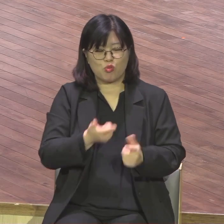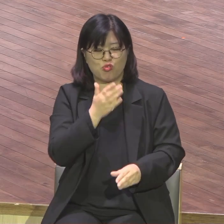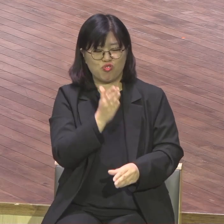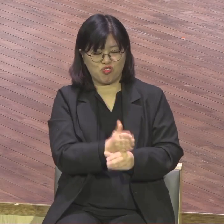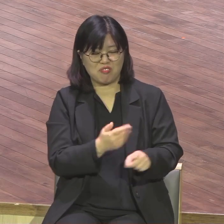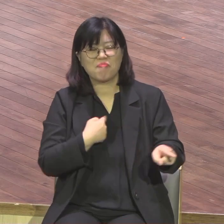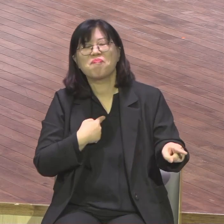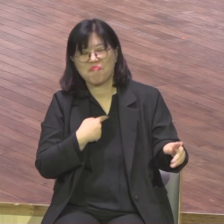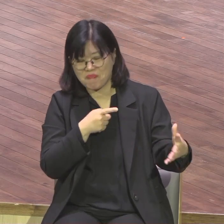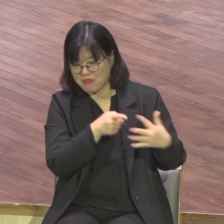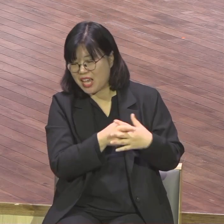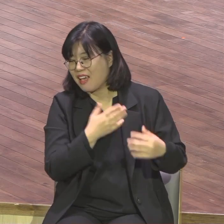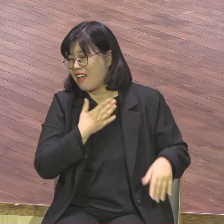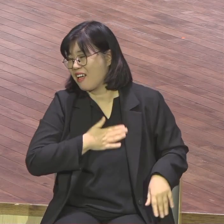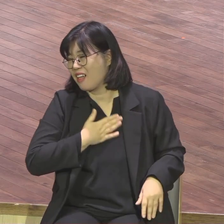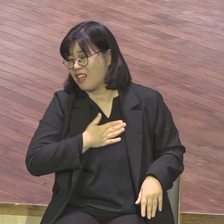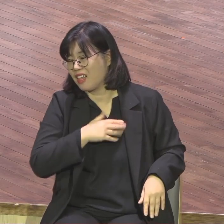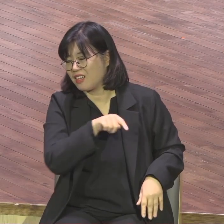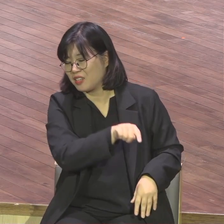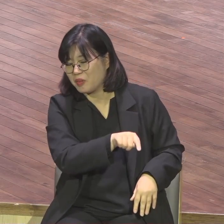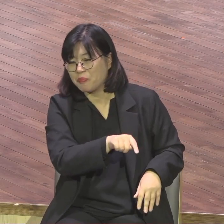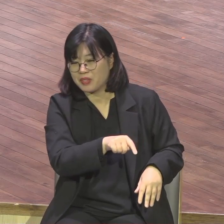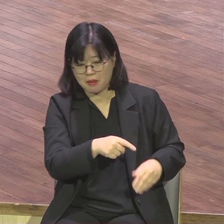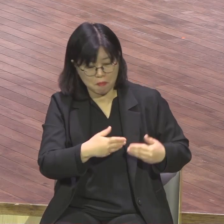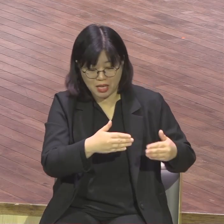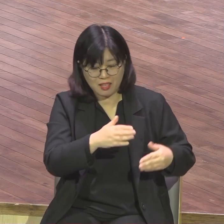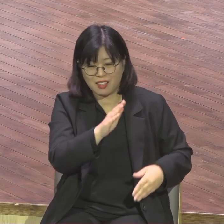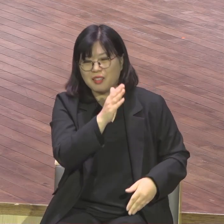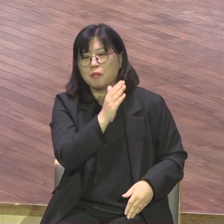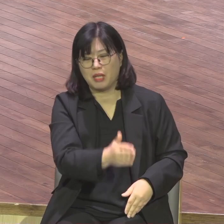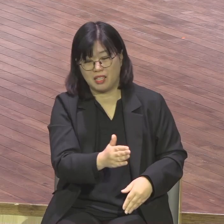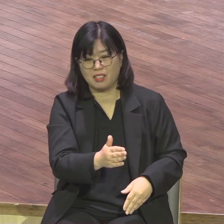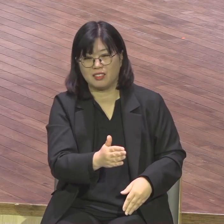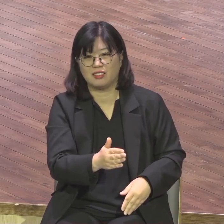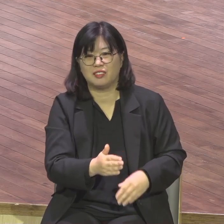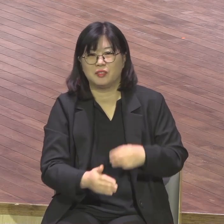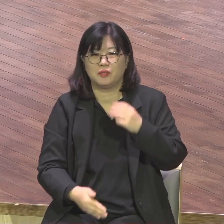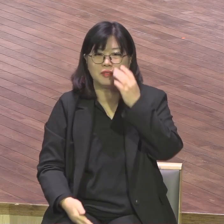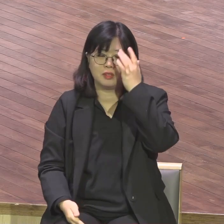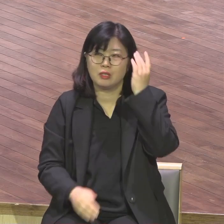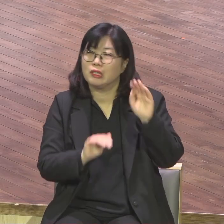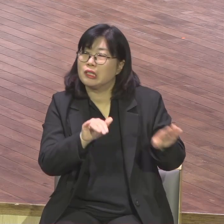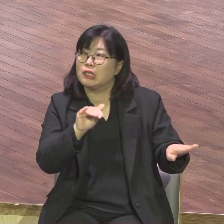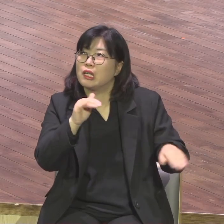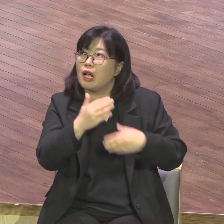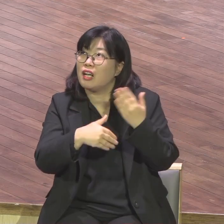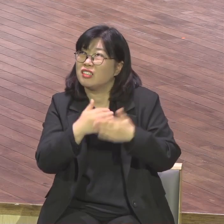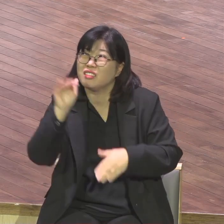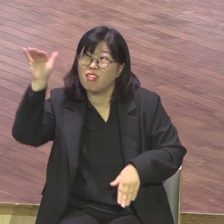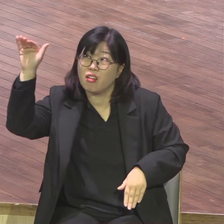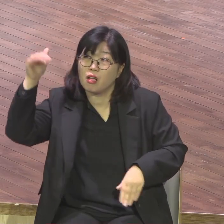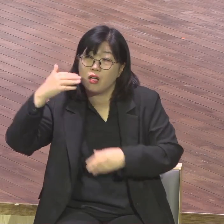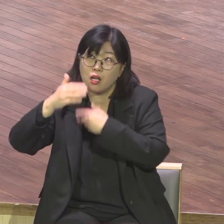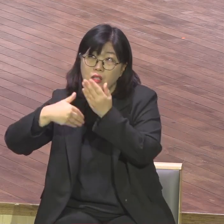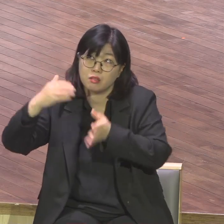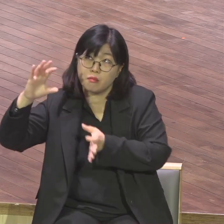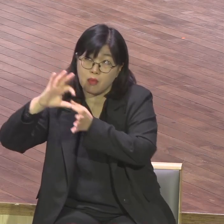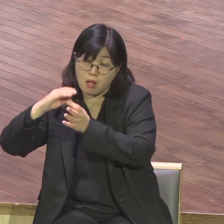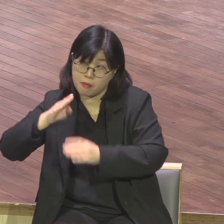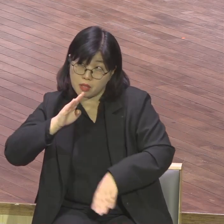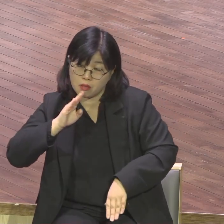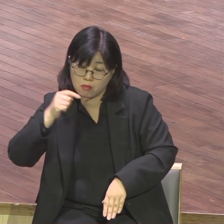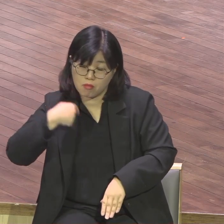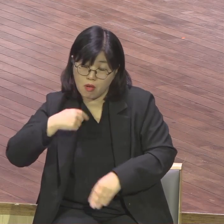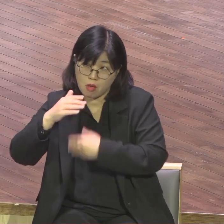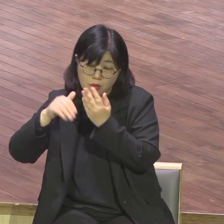하나님 저 이 무슨 뜻입니까? 영적으로 하나님께 물어보세요. 이 영적 대응이에요. 내 기분, 내 감정, 내 자존심, 내